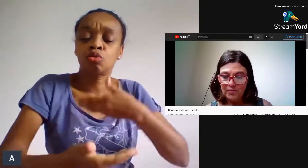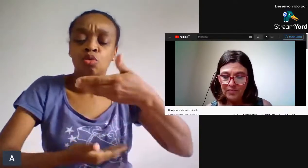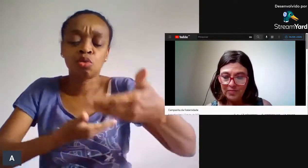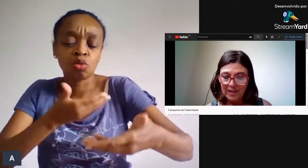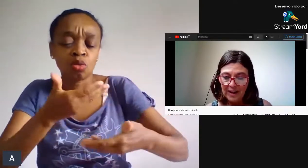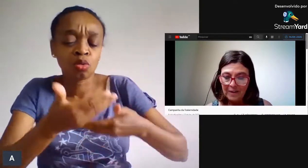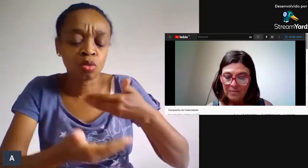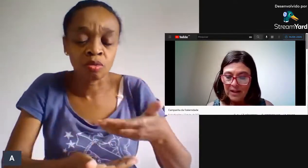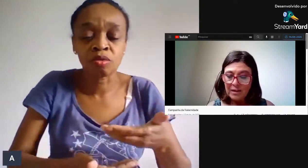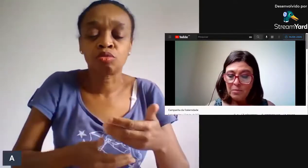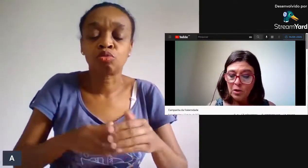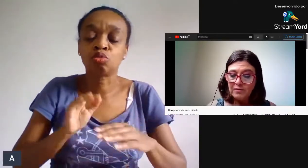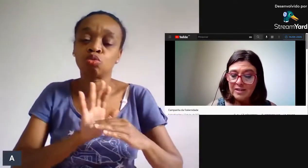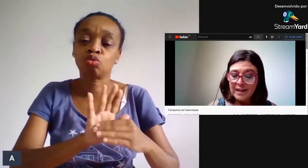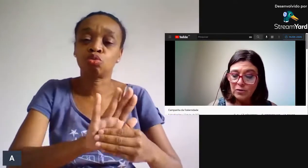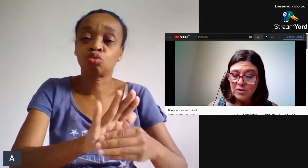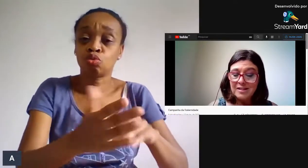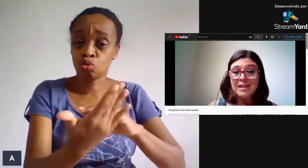doação, né?